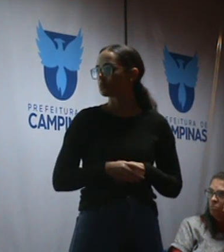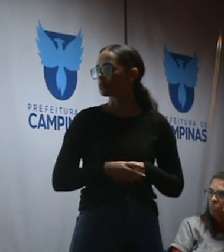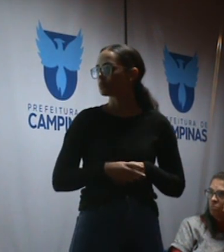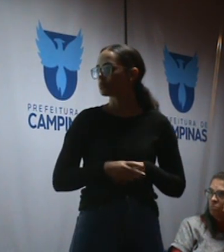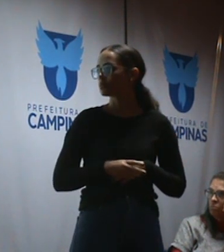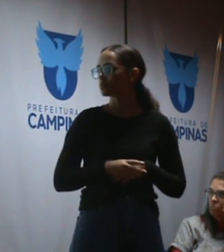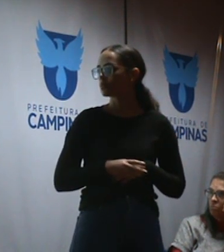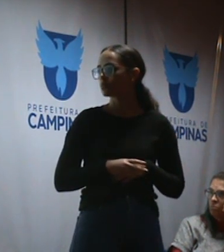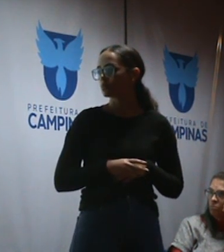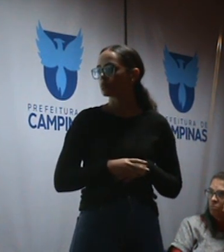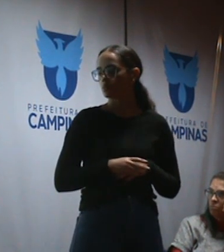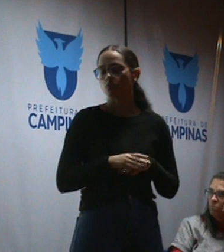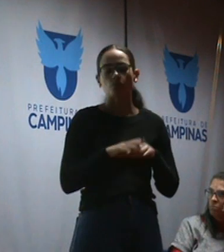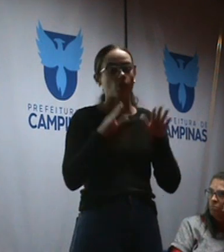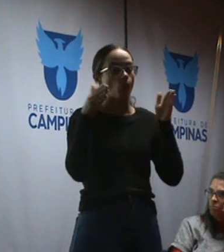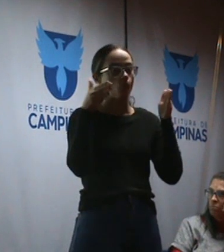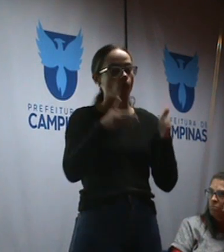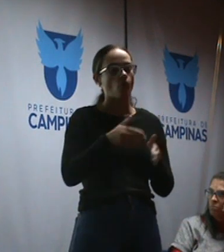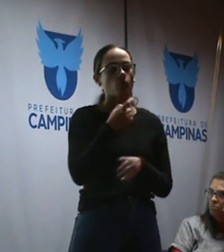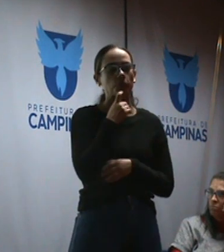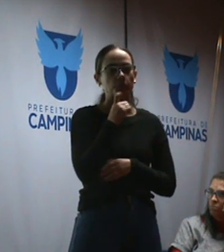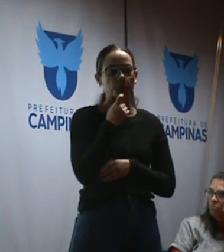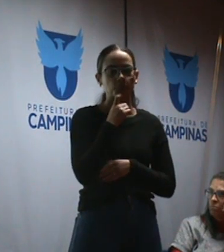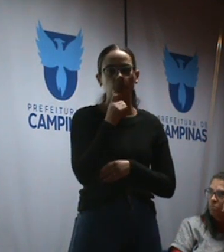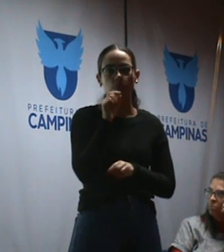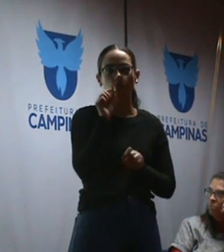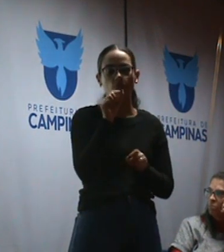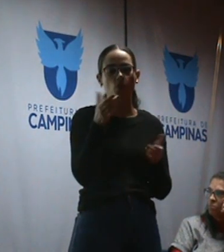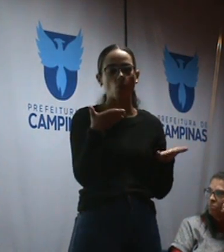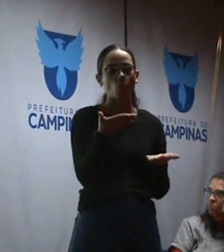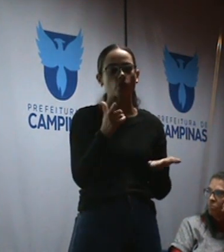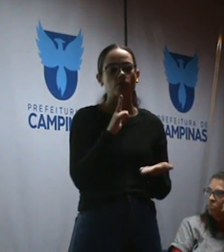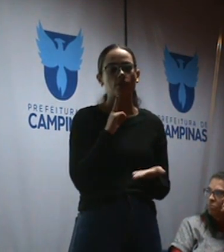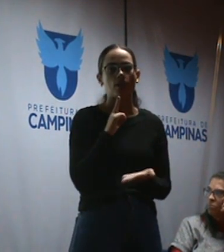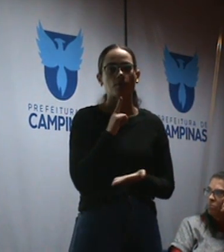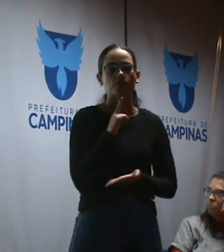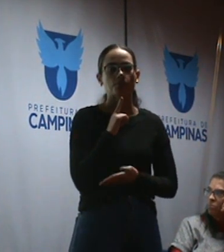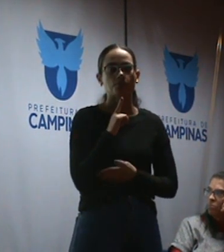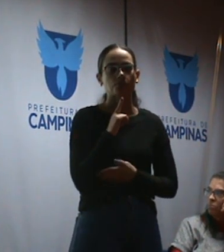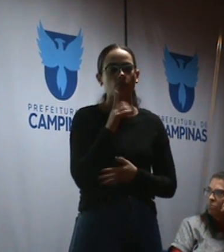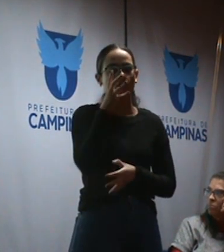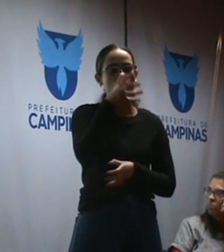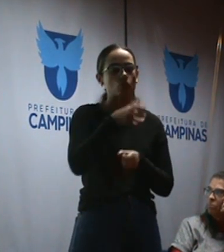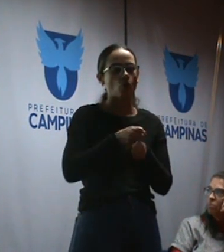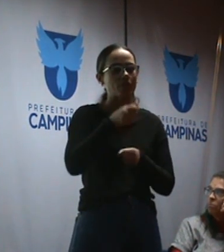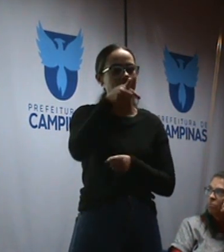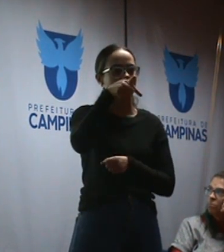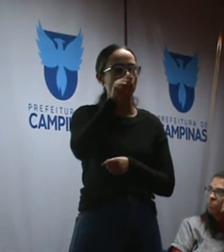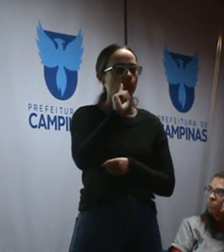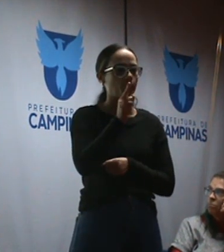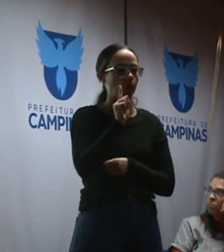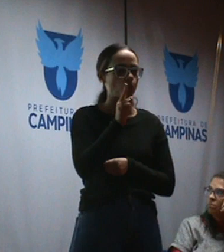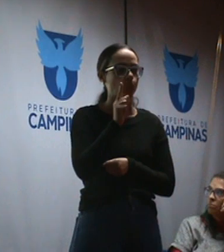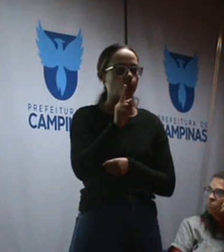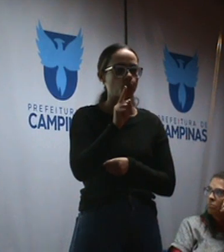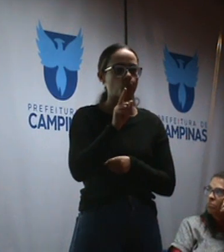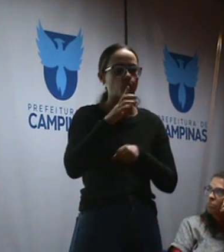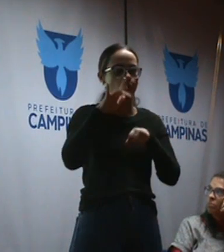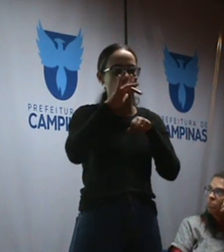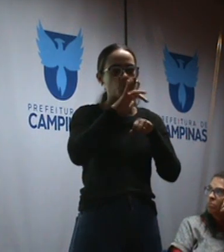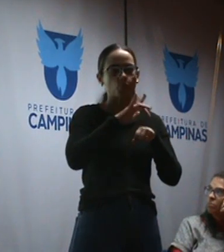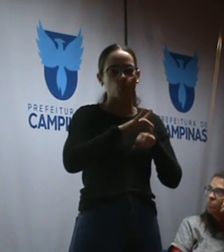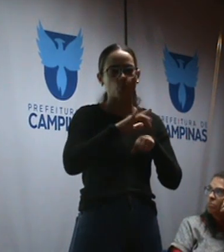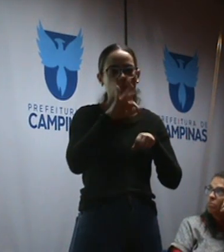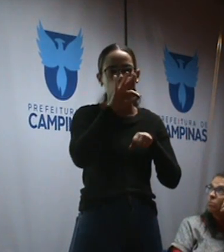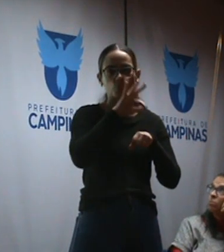Falando de Campinas especificamente, a gente tem hoje em torno de 7.000 casos de dengue confirmados